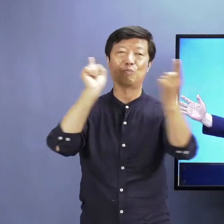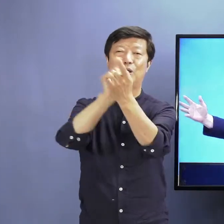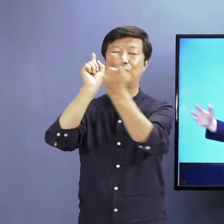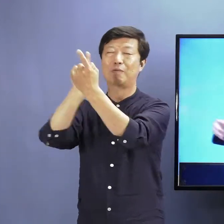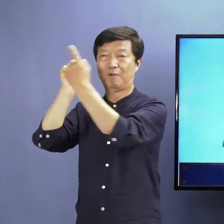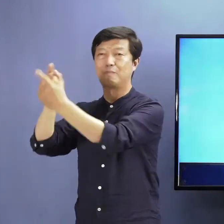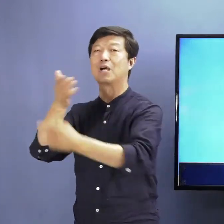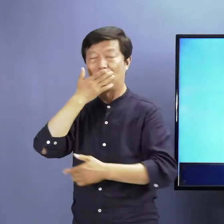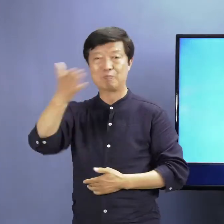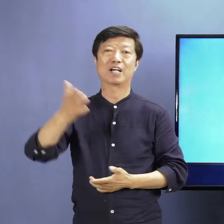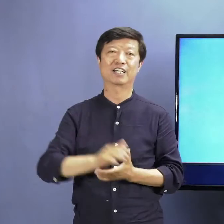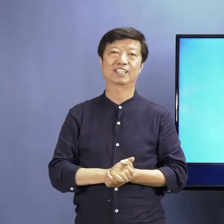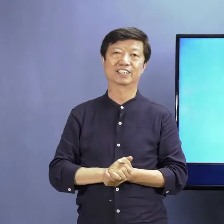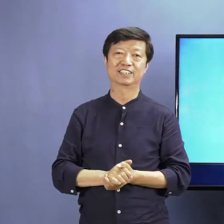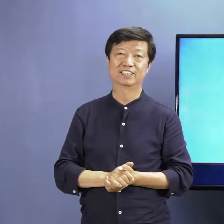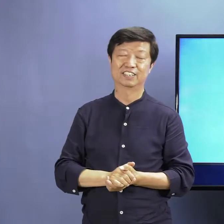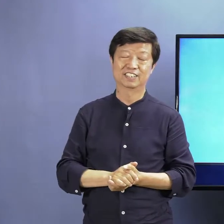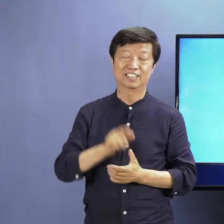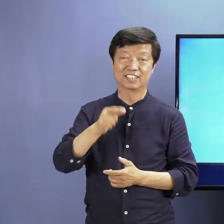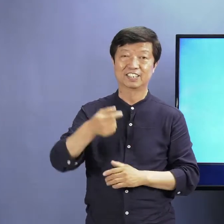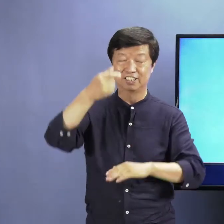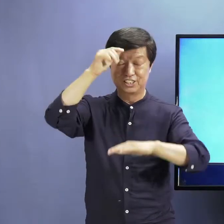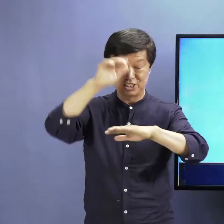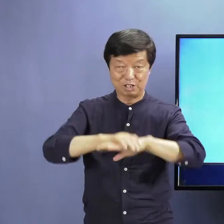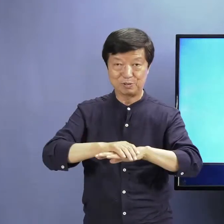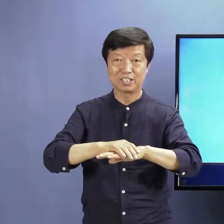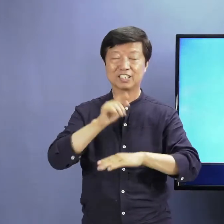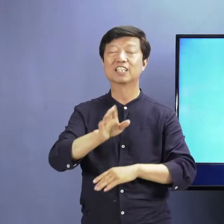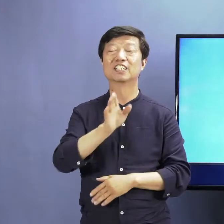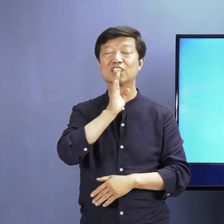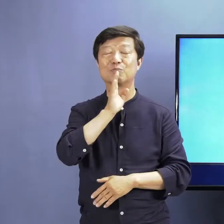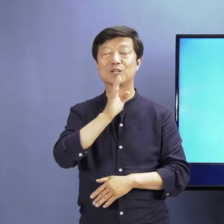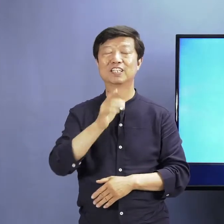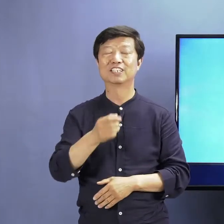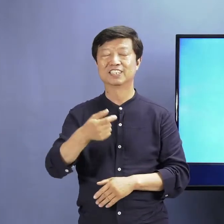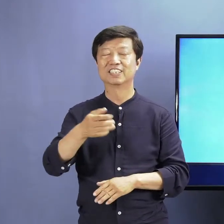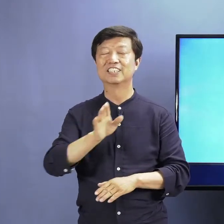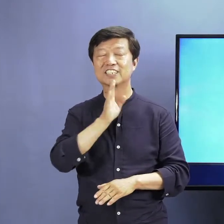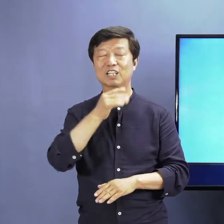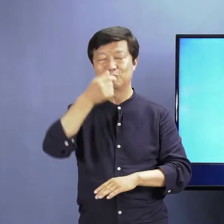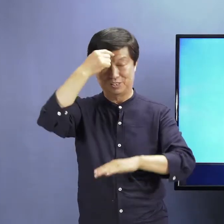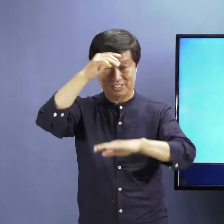그 예배가 회복돼요. 그게 열정이에요. 그 열정.